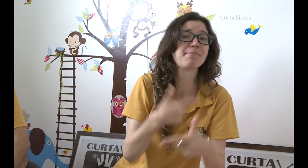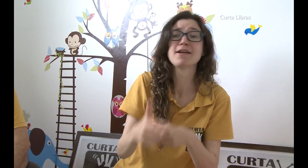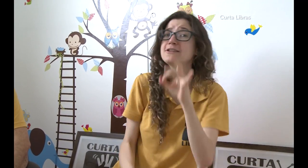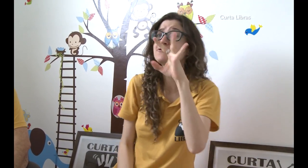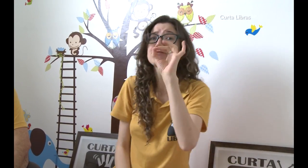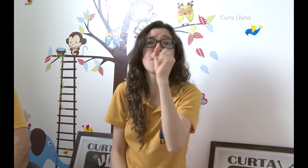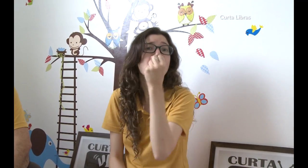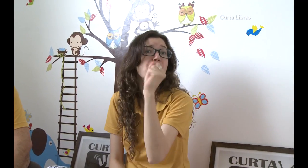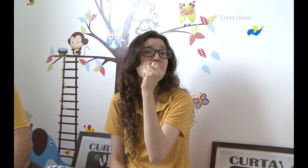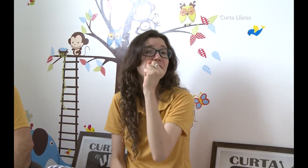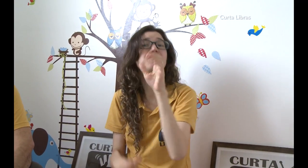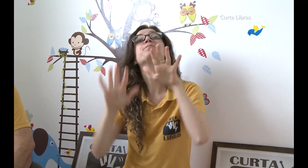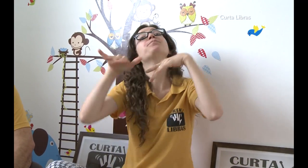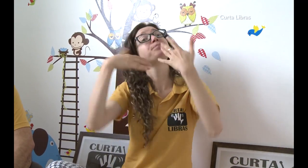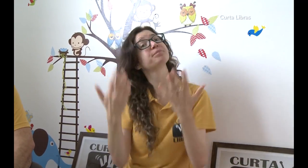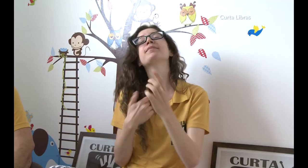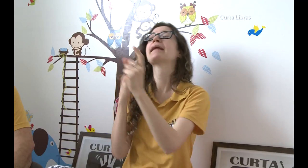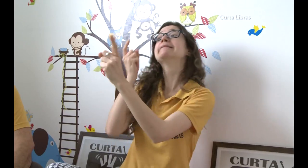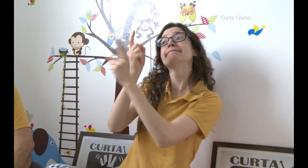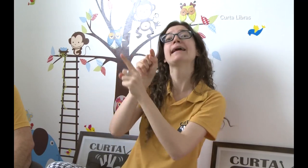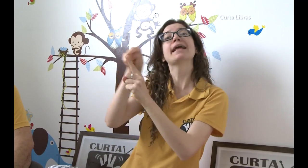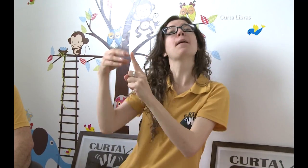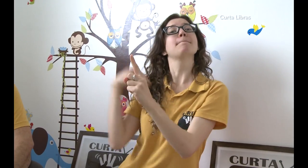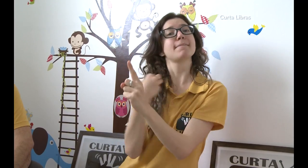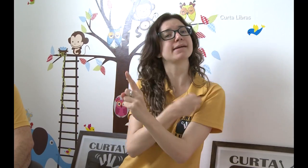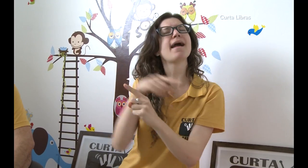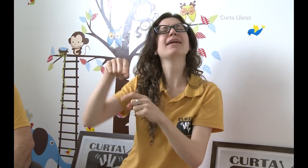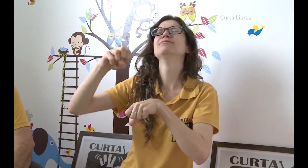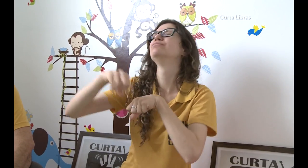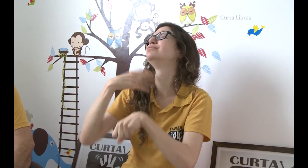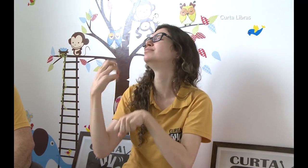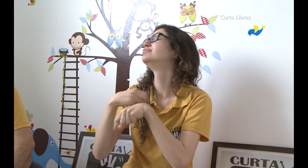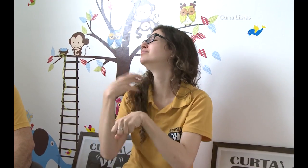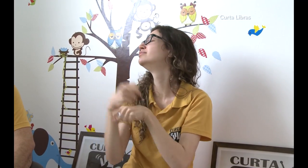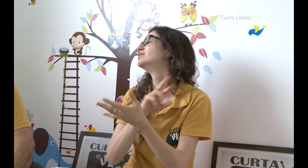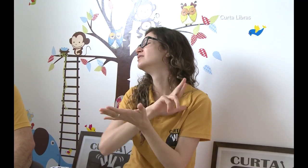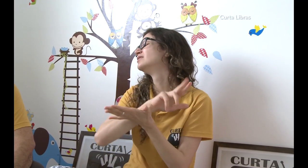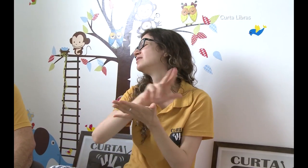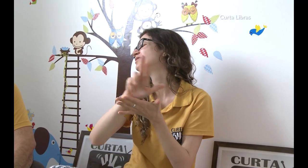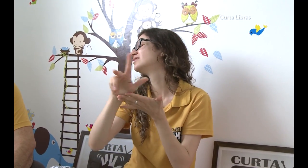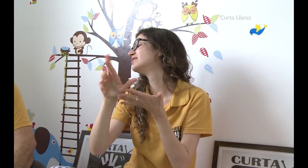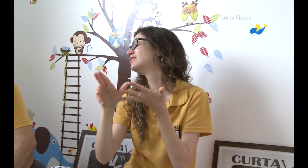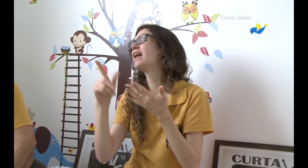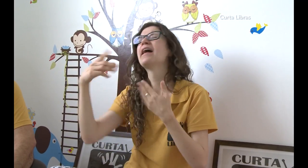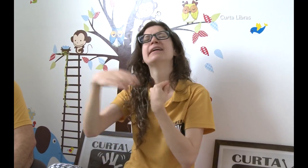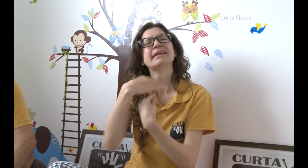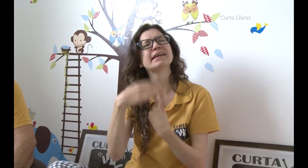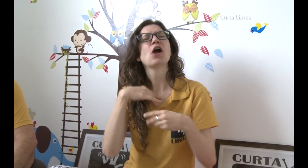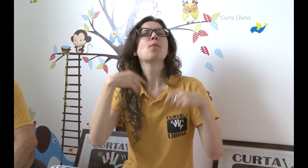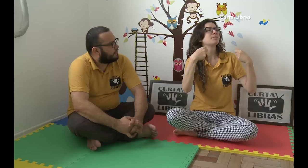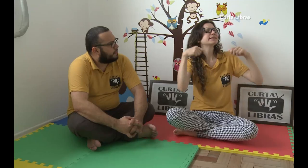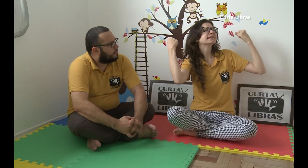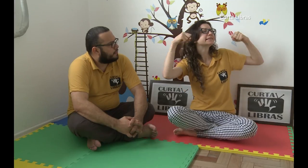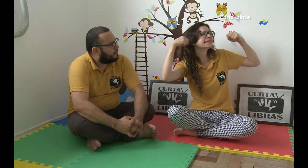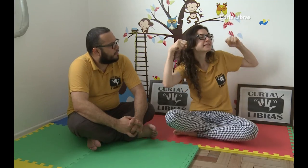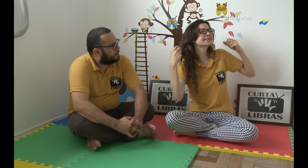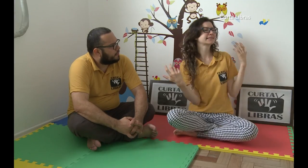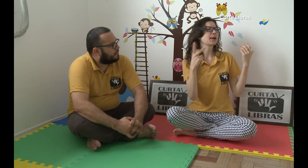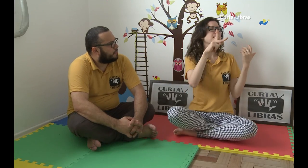médico E ele me deu várias dicas Me aconselhou sobre exercícios físicos Pilates, hidroginástica E me deu uma dica